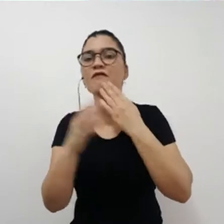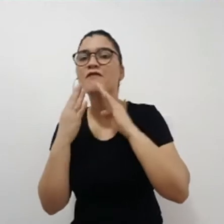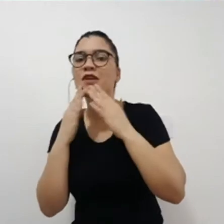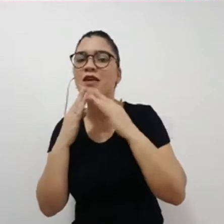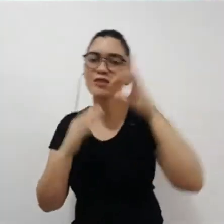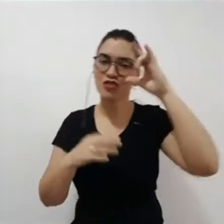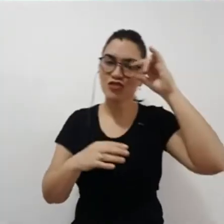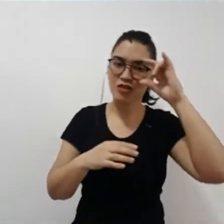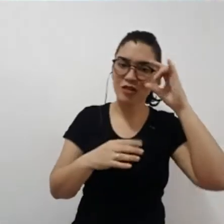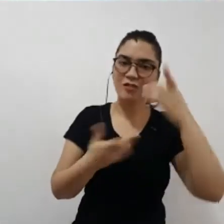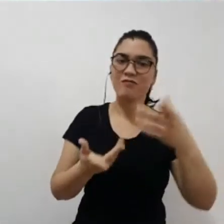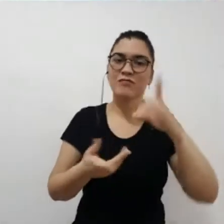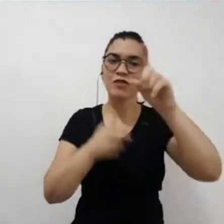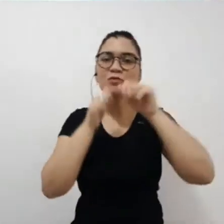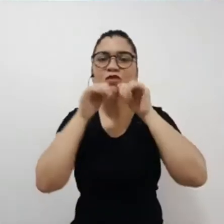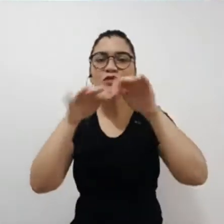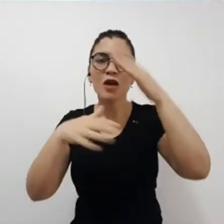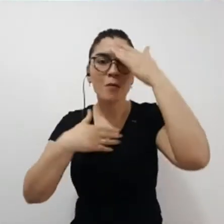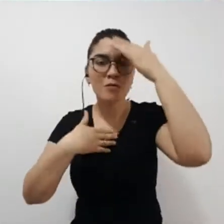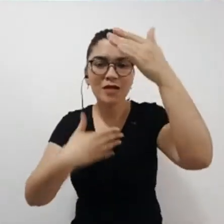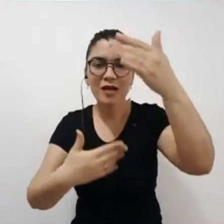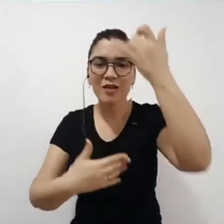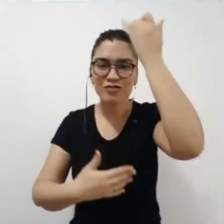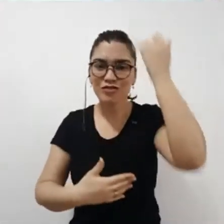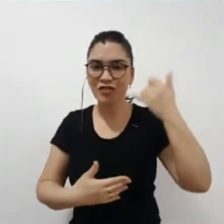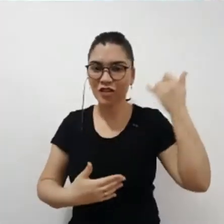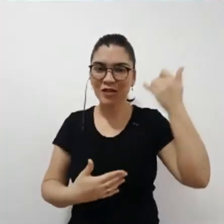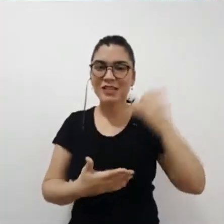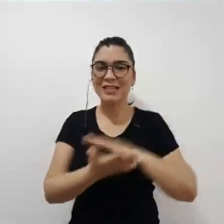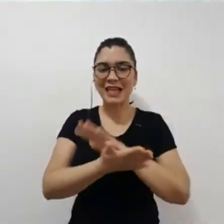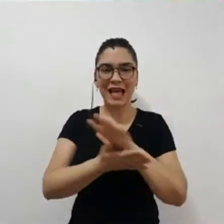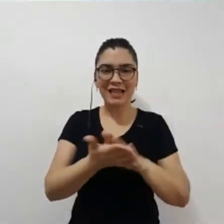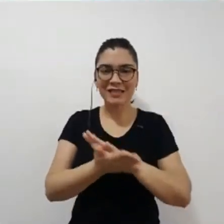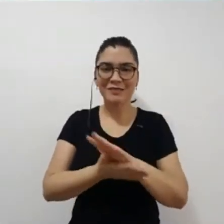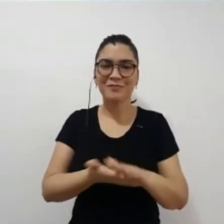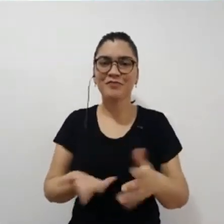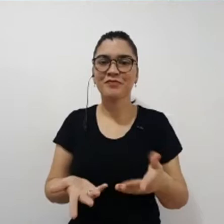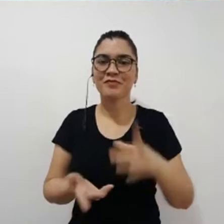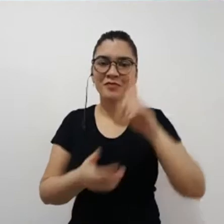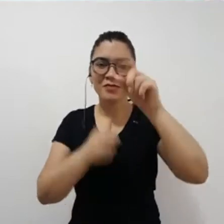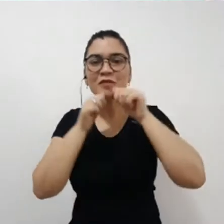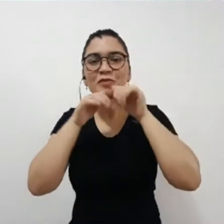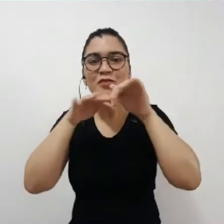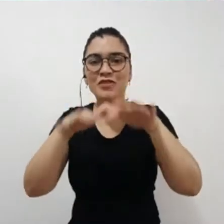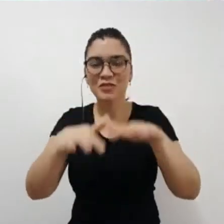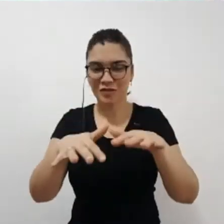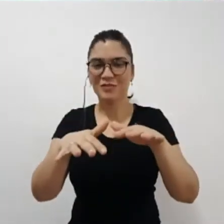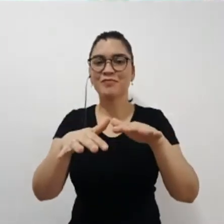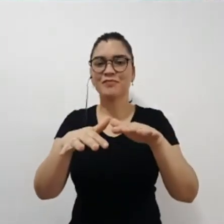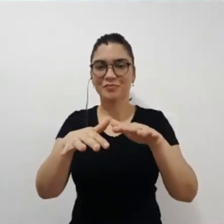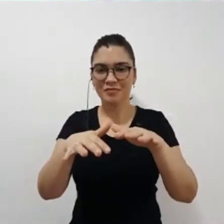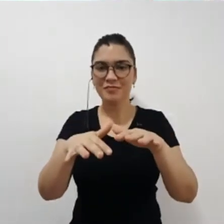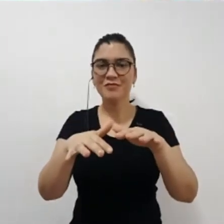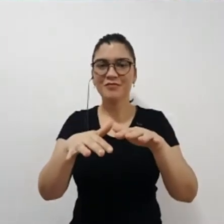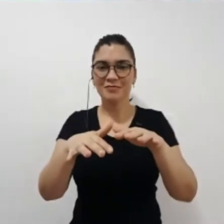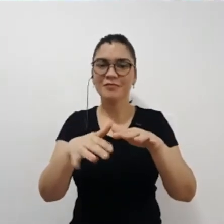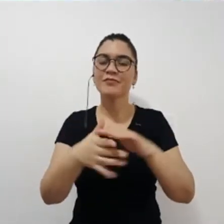Obrigado, Jailma, os irmãos aí do Ministério de Libras. Nada. Deus abençoe. E daqui a